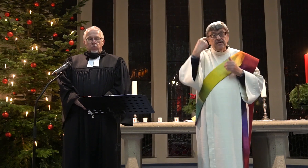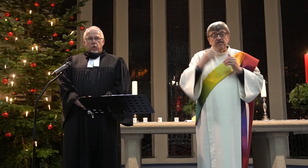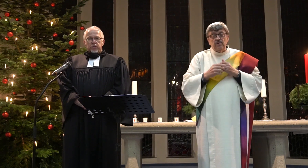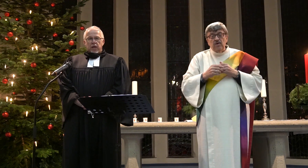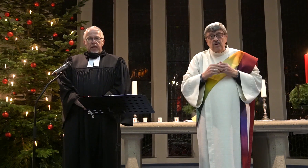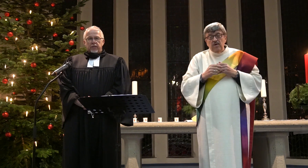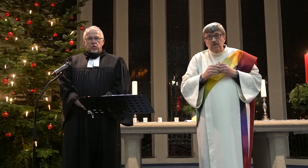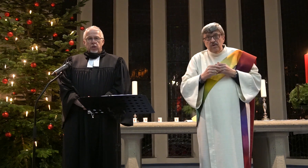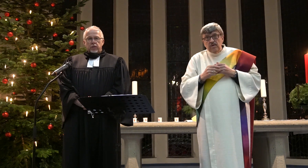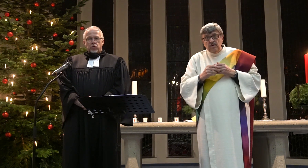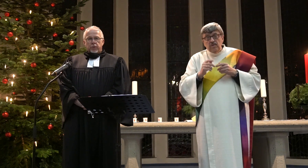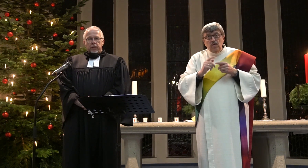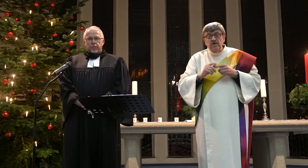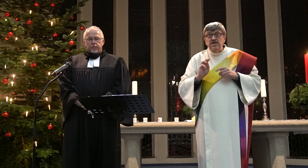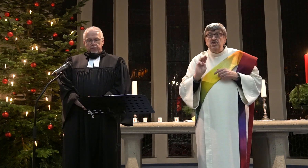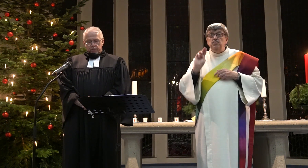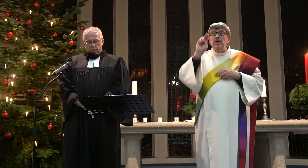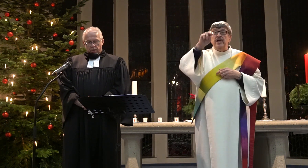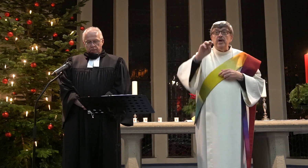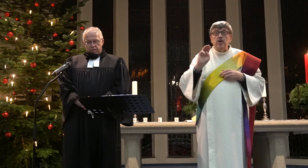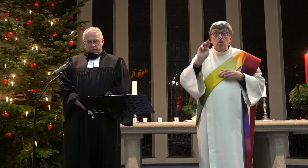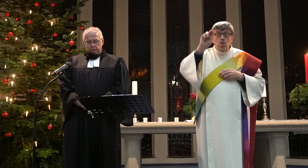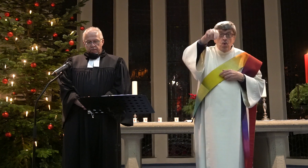wenn wir über unseren eigenen Schatten springen.